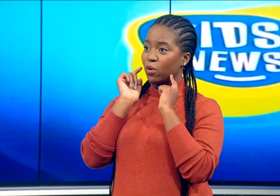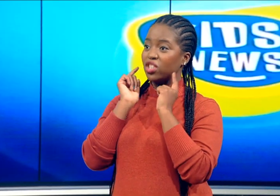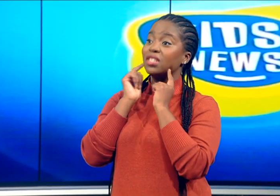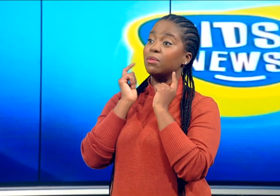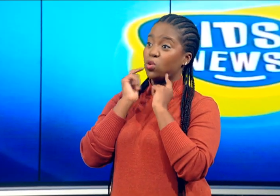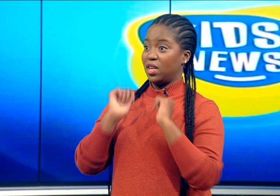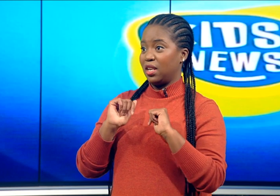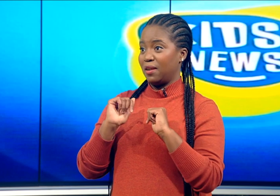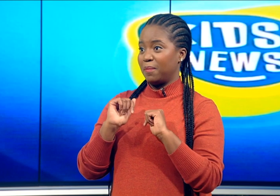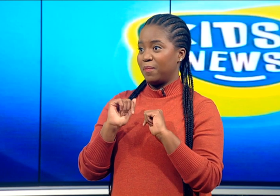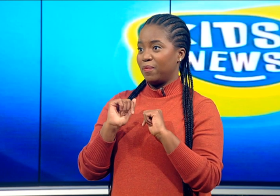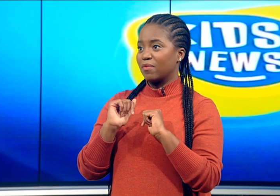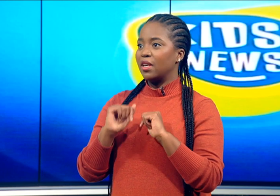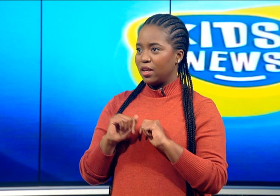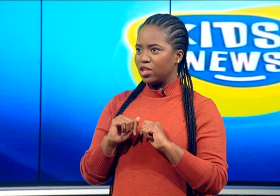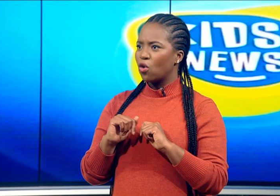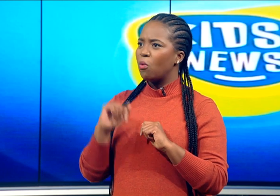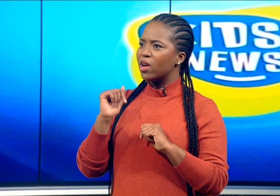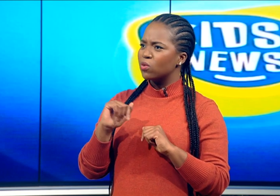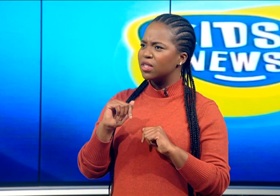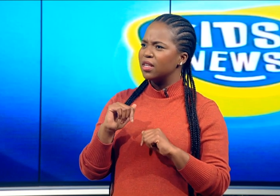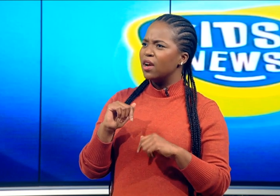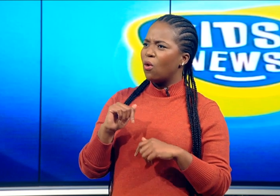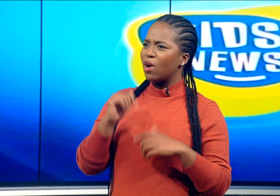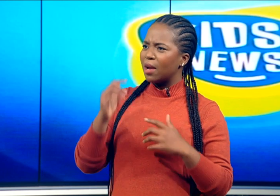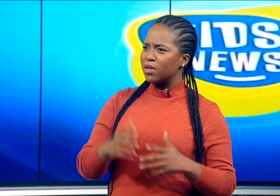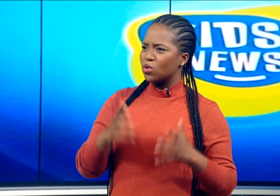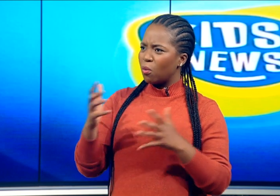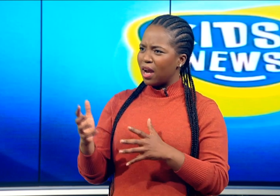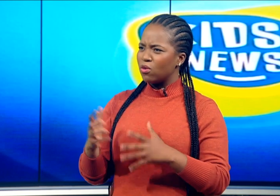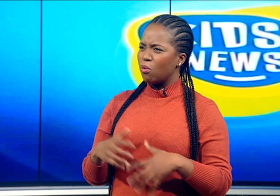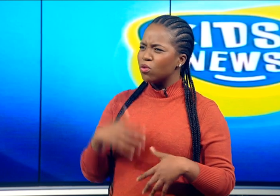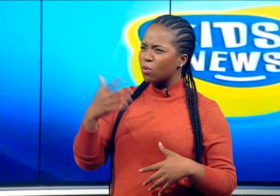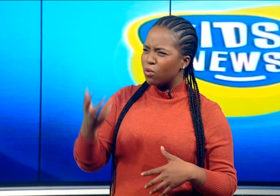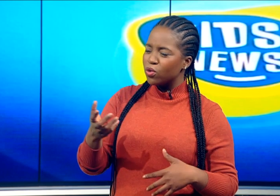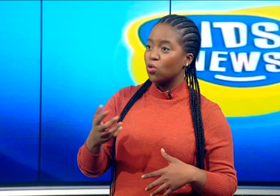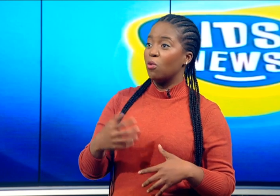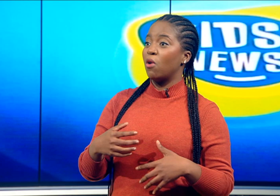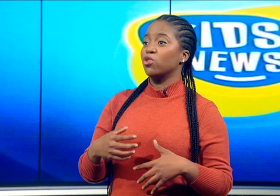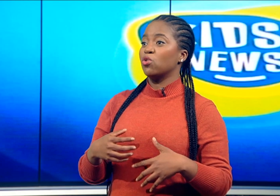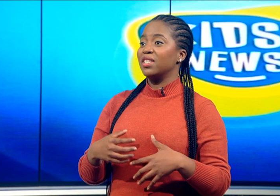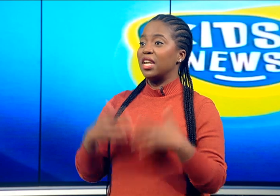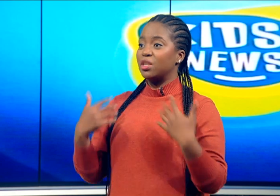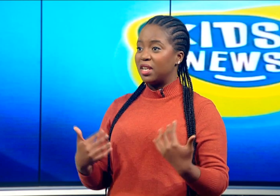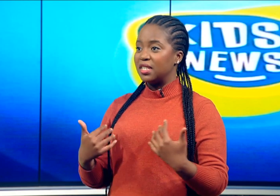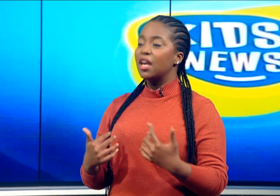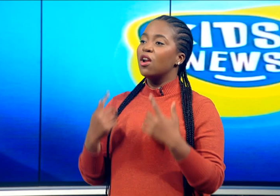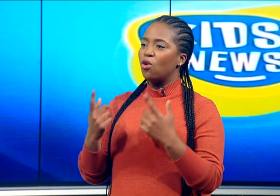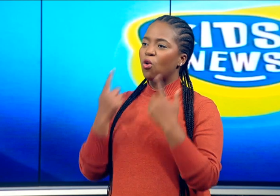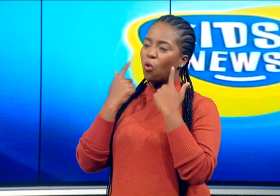language isebusweni. Njengoba wazi ukuthi onkamisi obani ubuza umbuzo noma usho i-statement loko